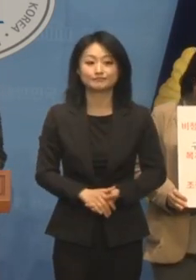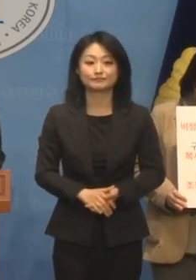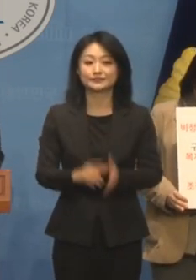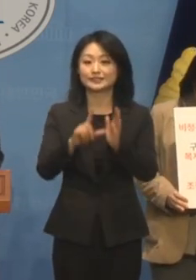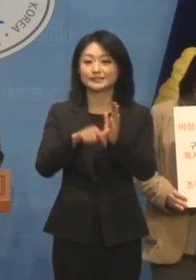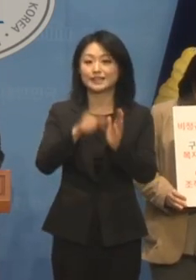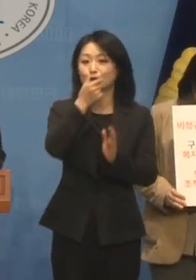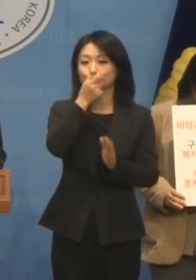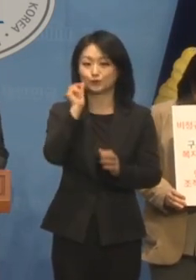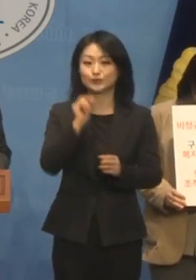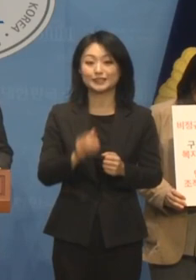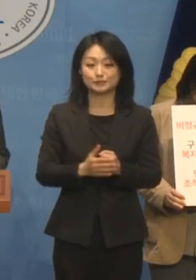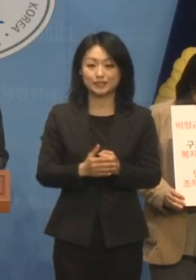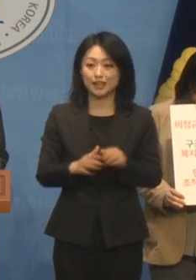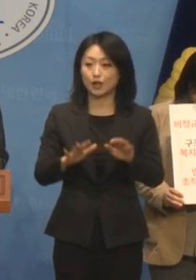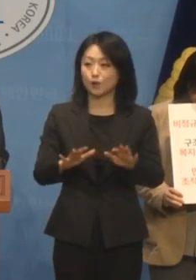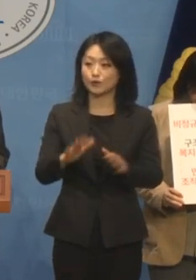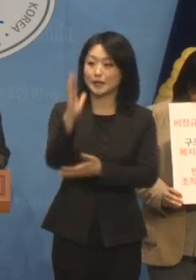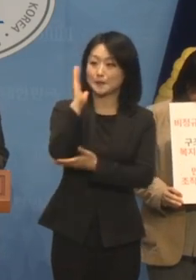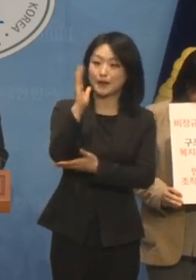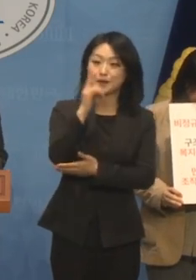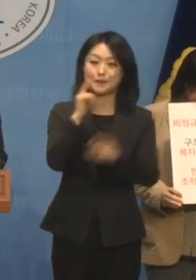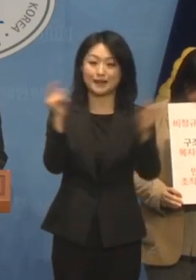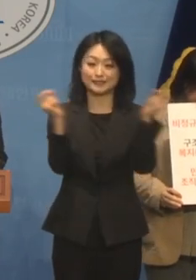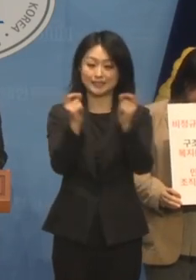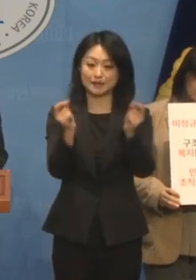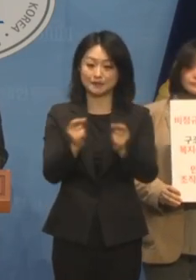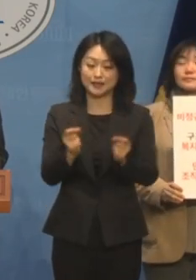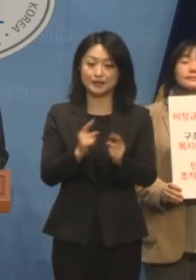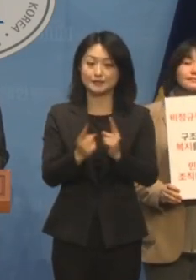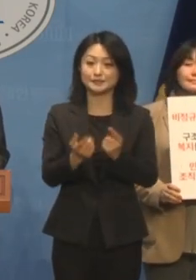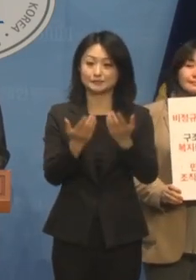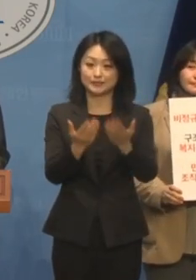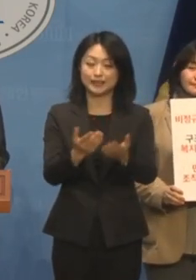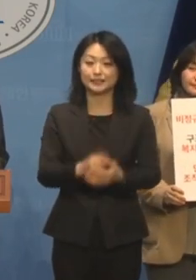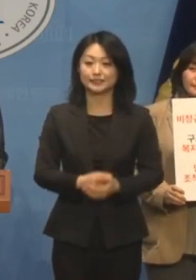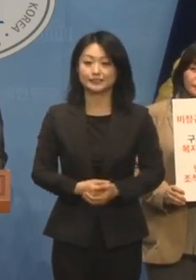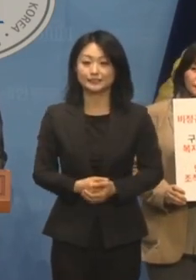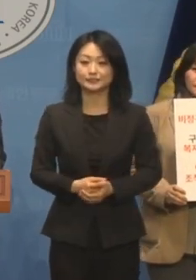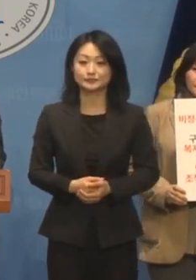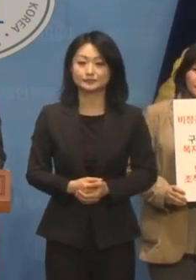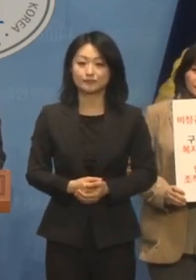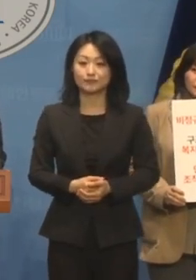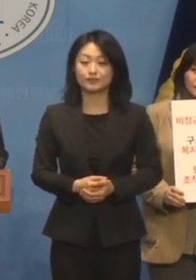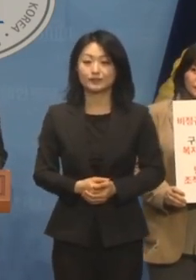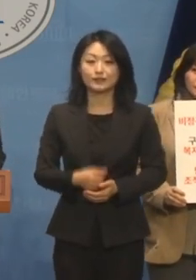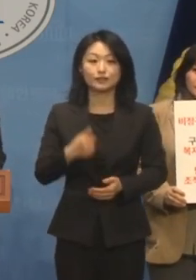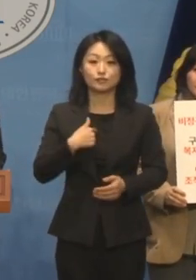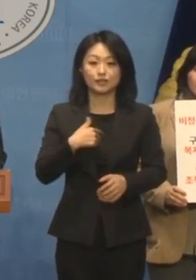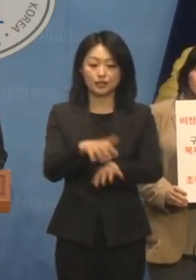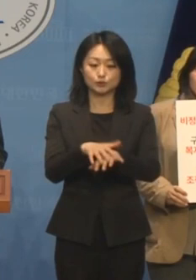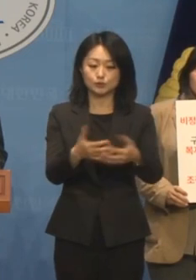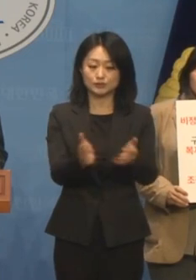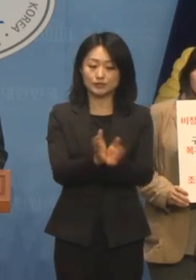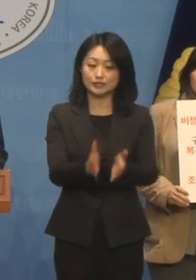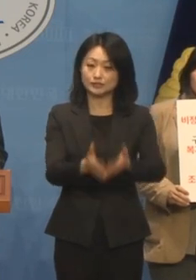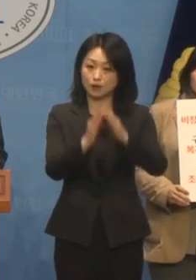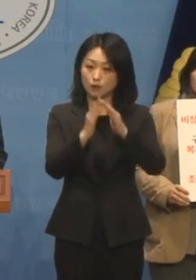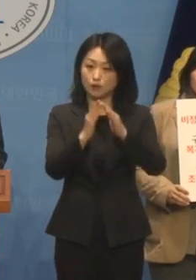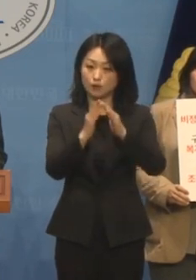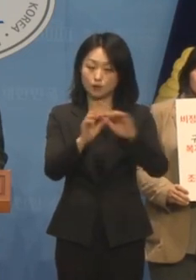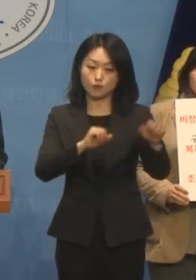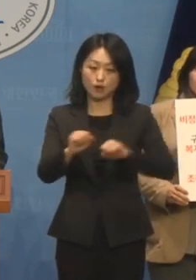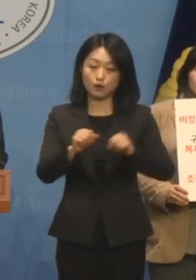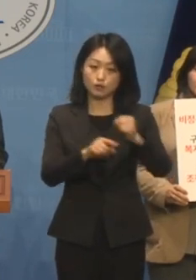많지 않기 때문에 오늘 발언은 짧게 좀 진행을 하도록 하겠습니다. 먼저 저희 공대위가 왜 구성됐고 우리는 나설 수밖에